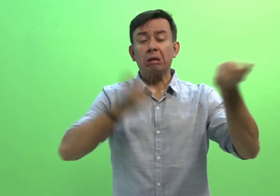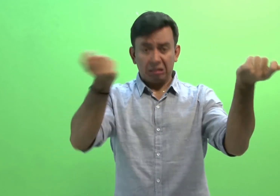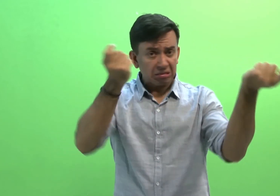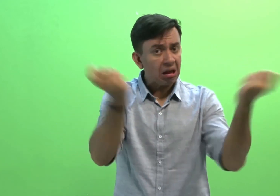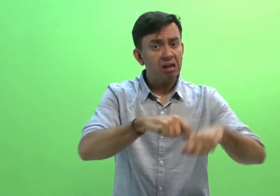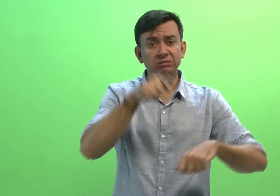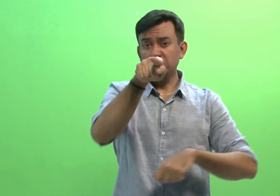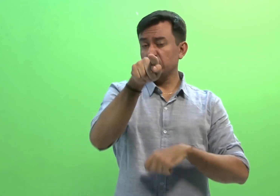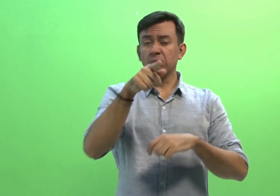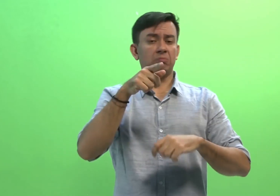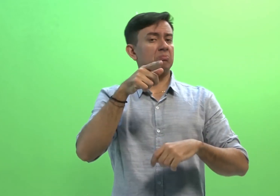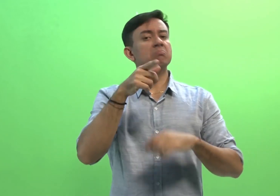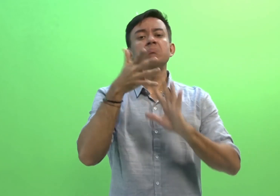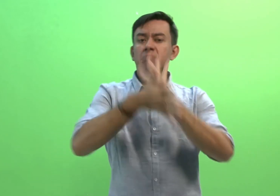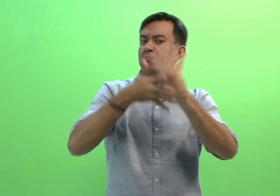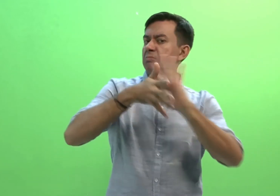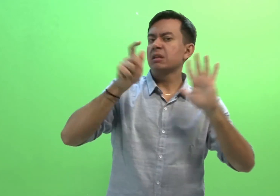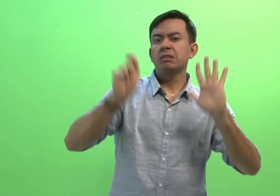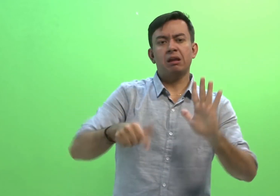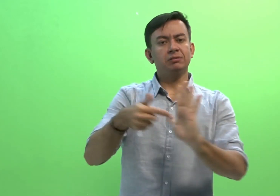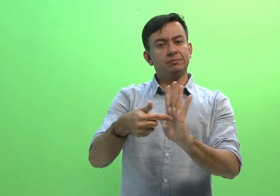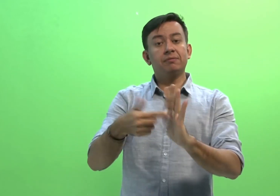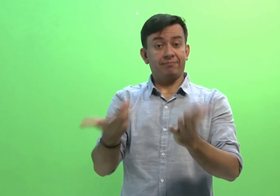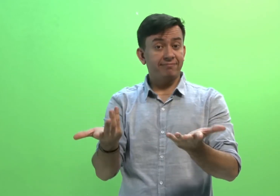te propicia isso. Você consegue fazer isso.